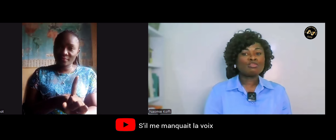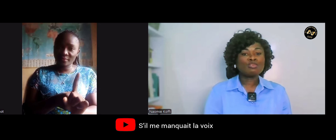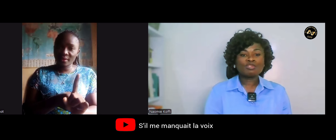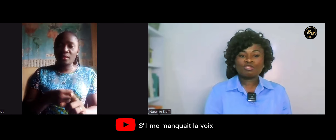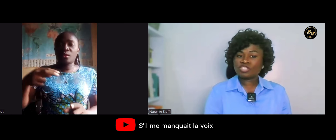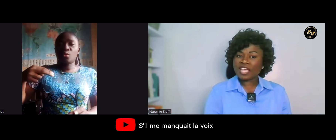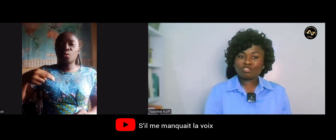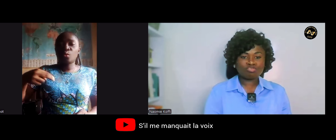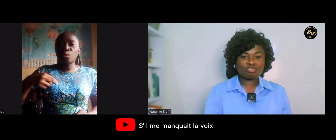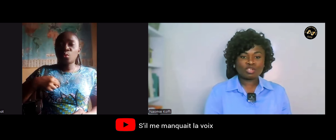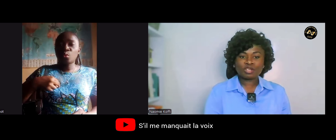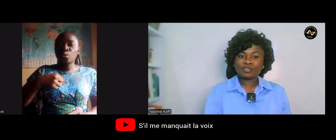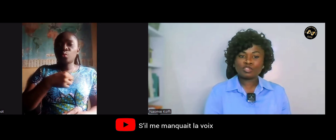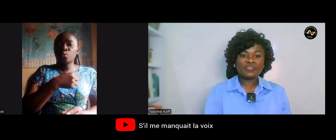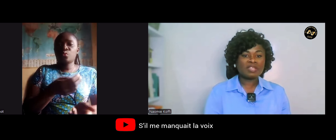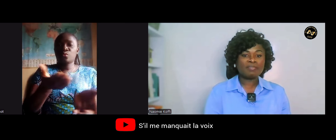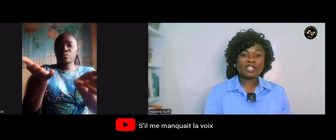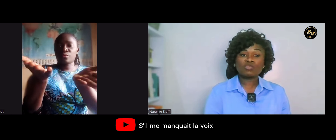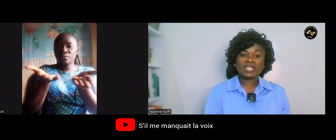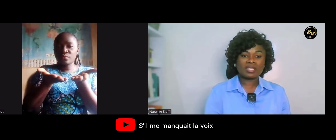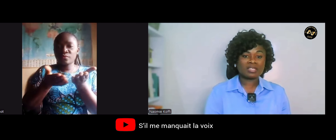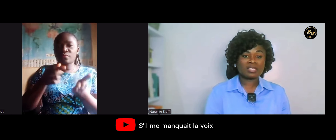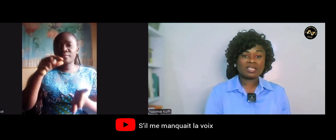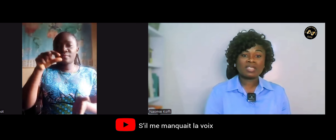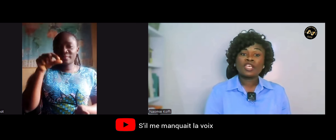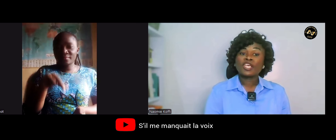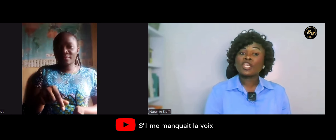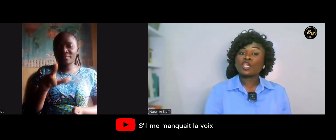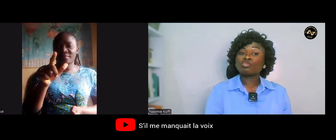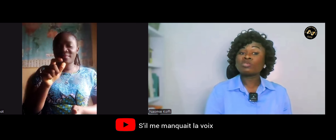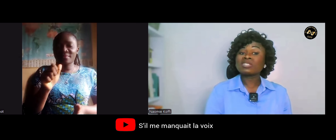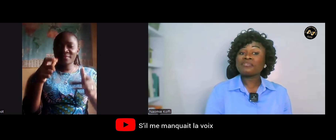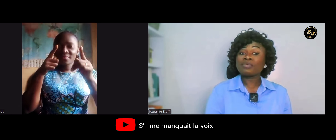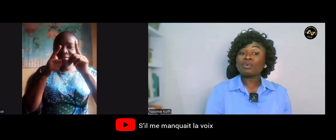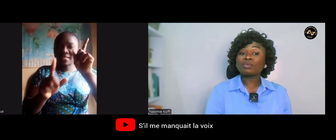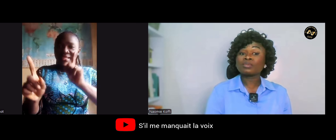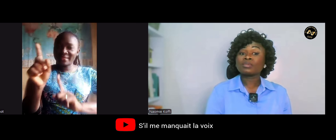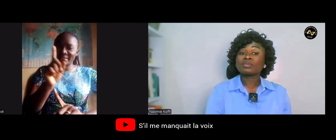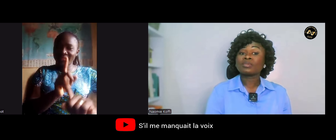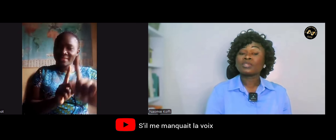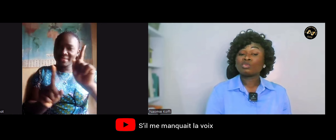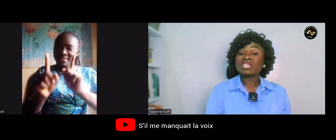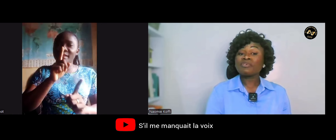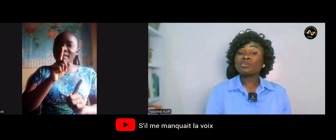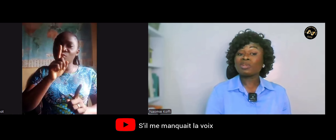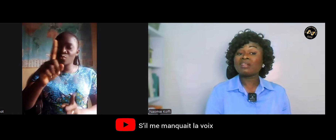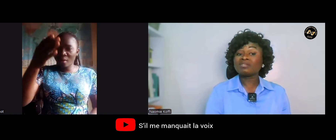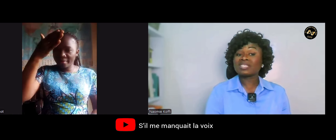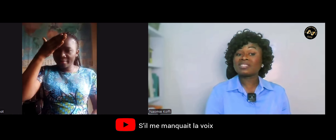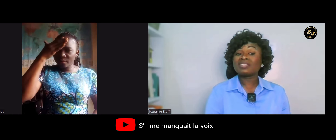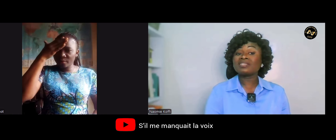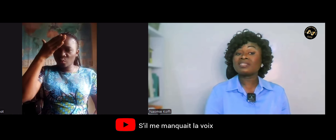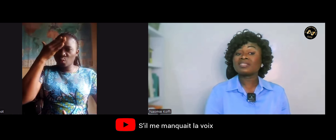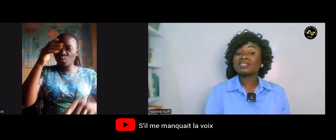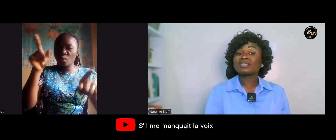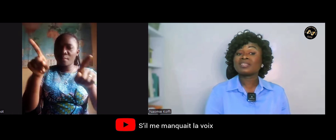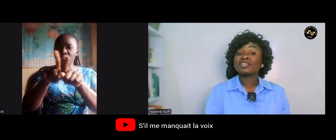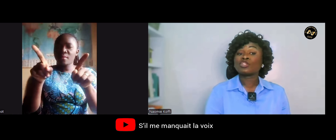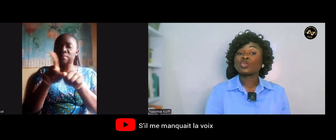Je lutte chaque jour. Je fais des plaidoyers. Et nous savons que la langue des